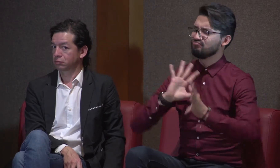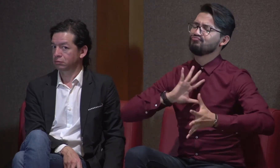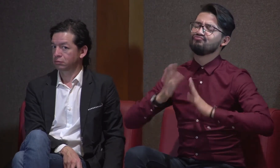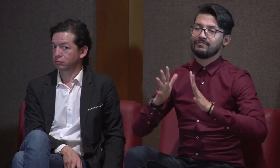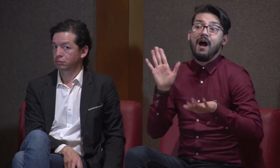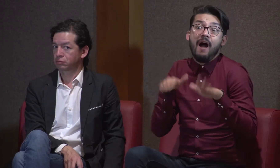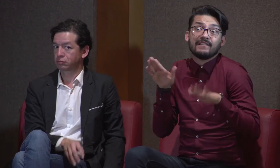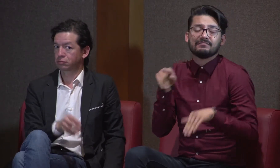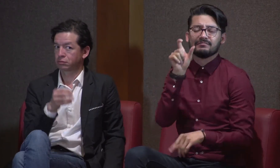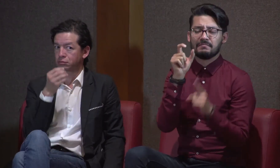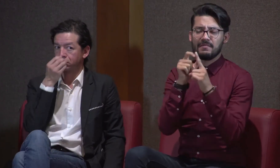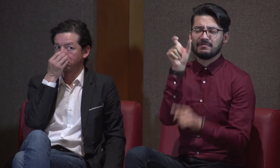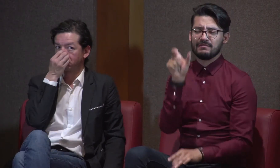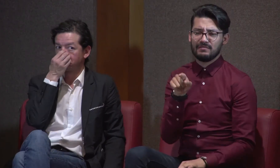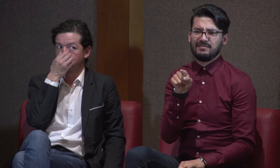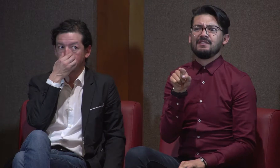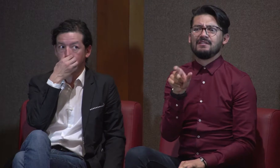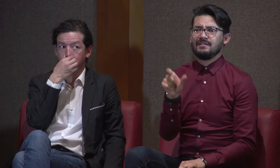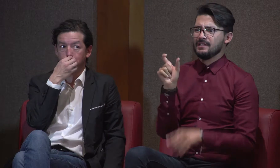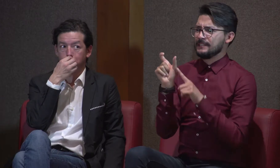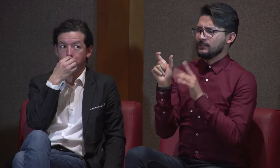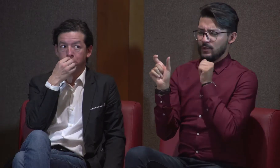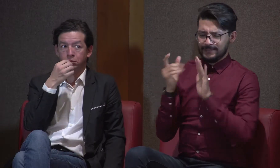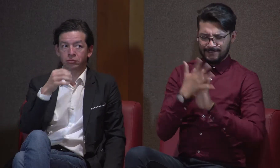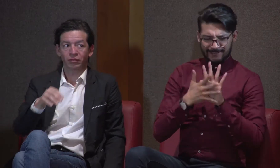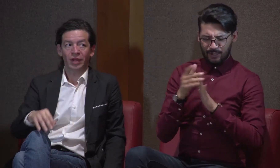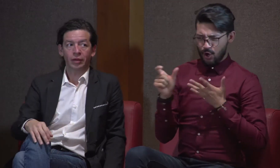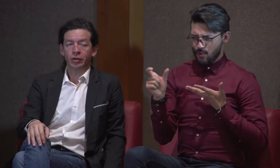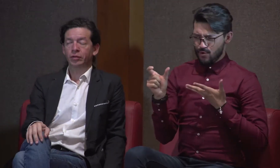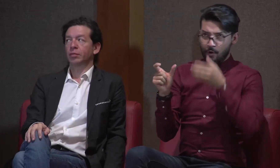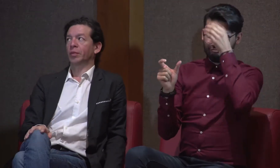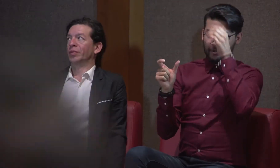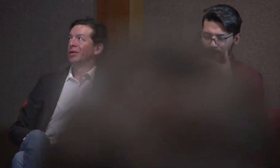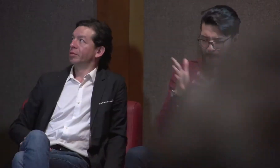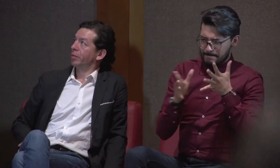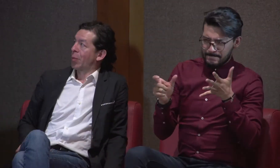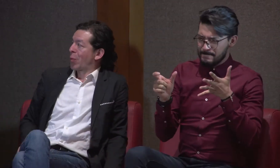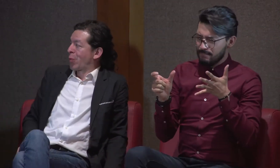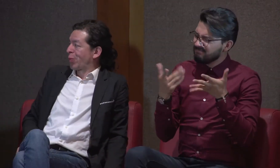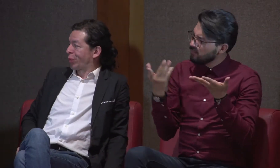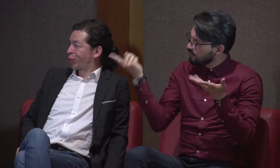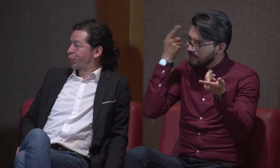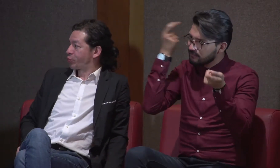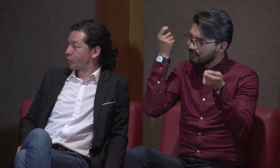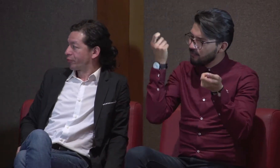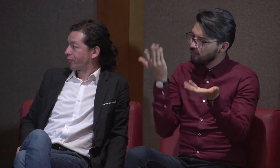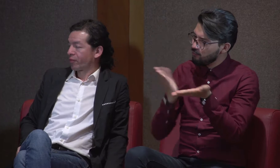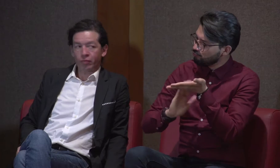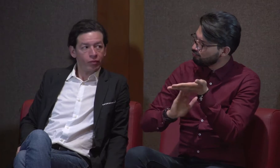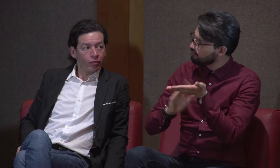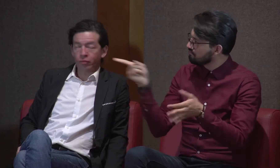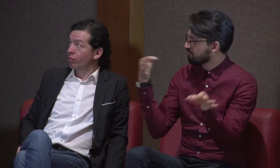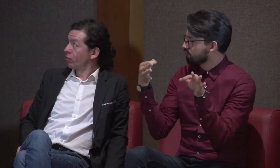y a su vez de sugerir señas para denominarlos. Sin embargo, te quisiera preguntar si hubo alguna palabra a la